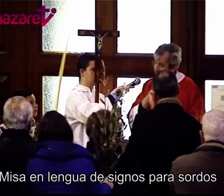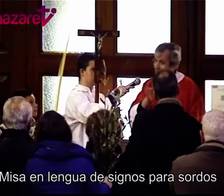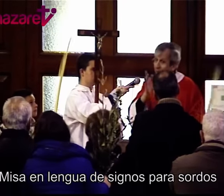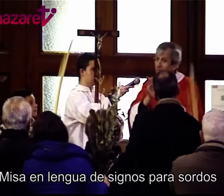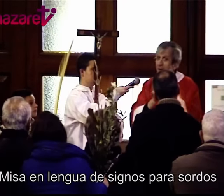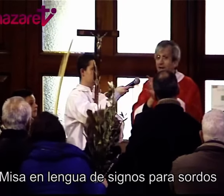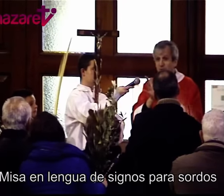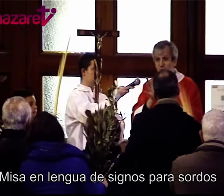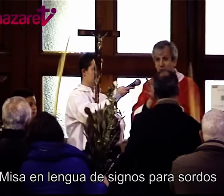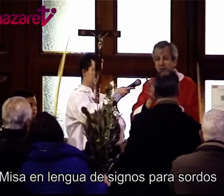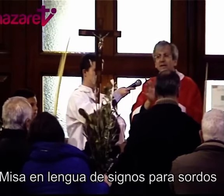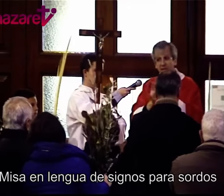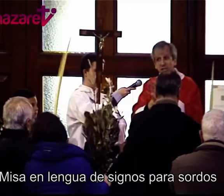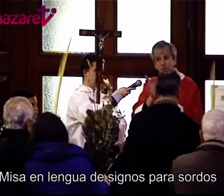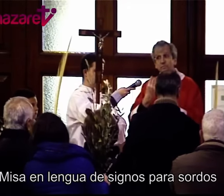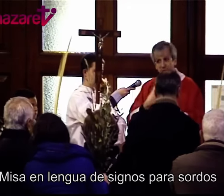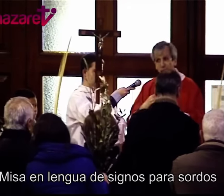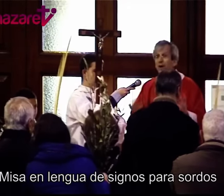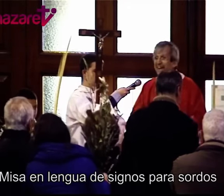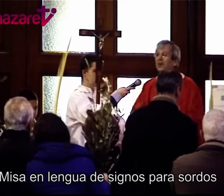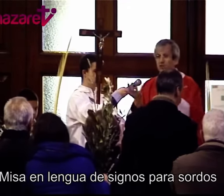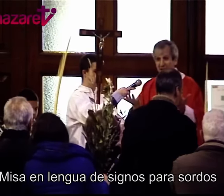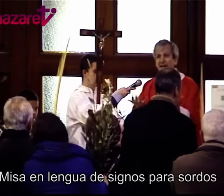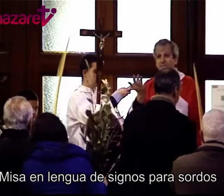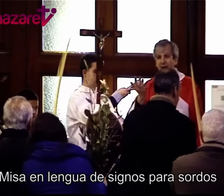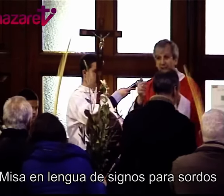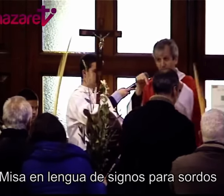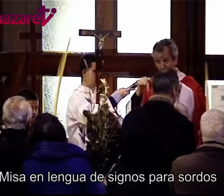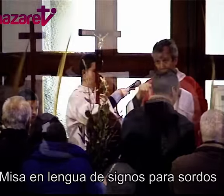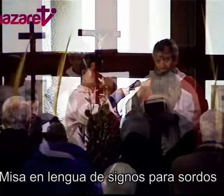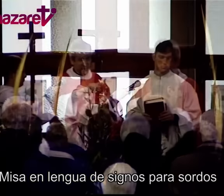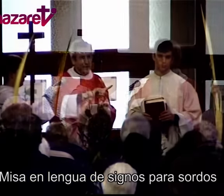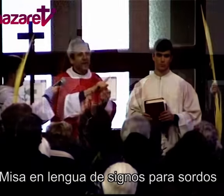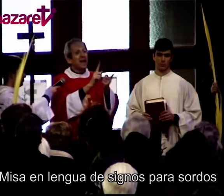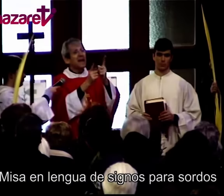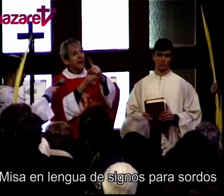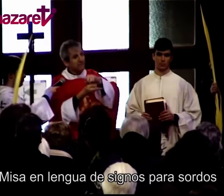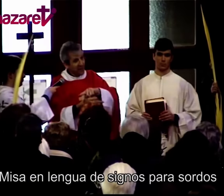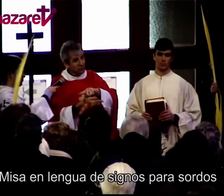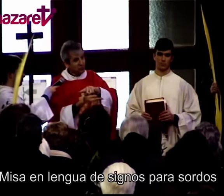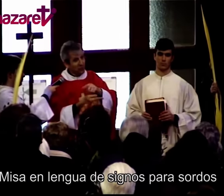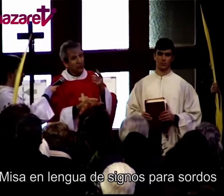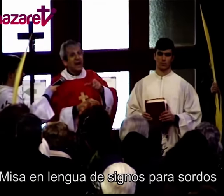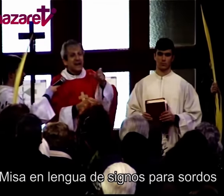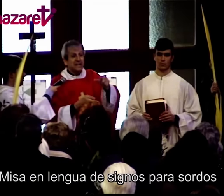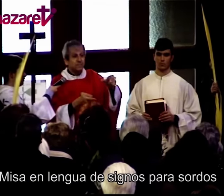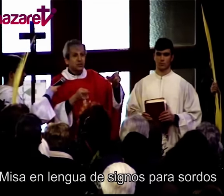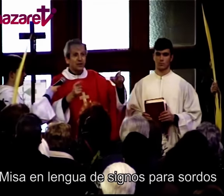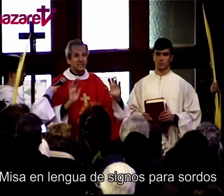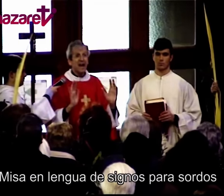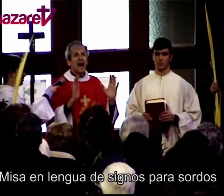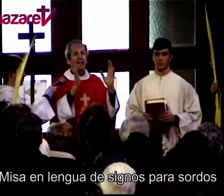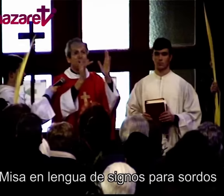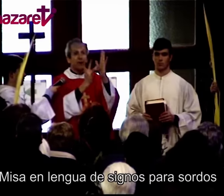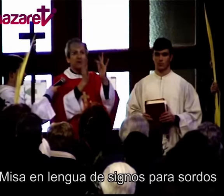sabemos a dónde va Jesús, y es Jesús mismo que nos anima. Hoy podríamos decir que cambiamos un poquito. Las